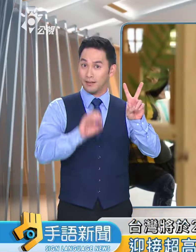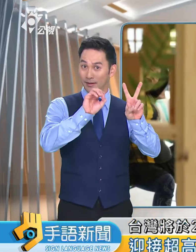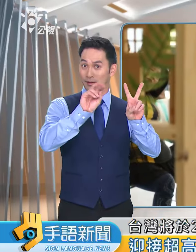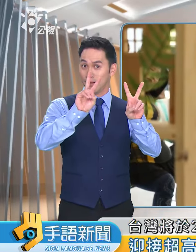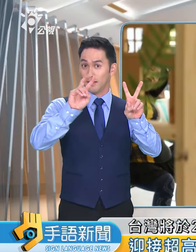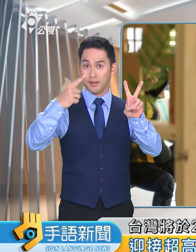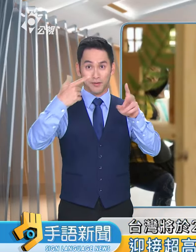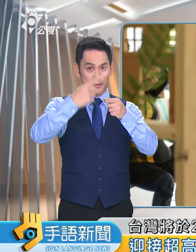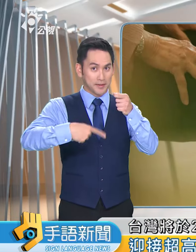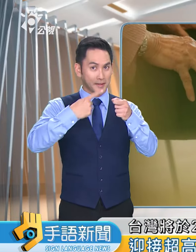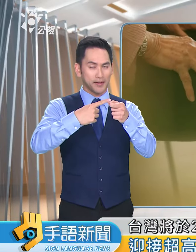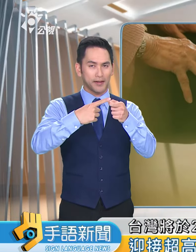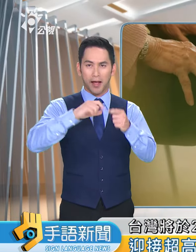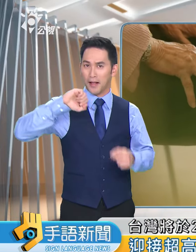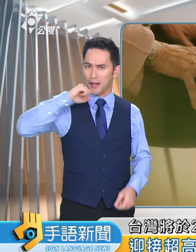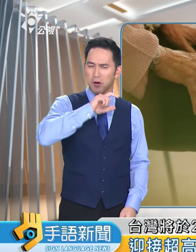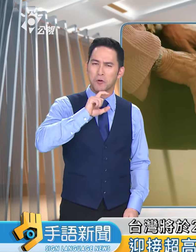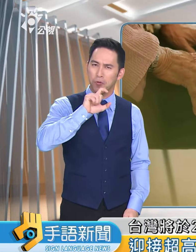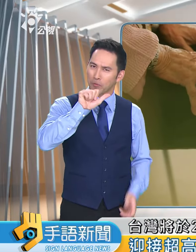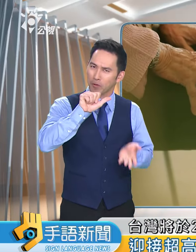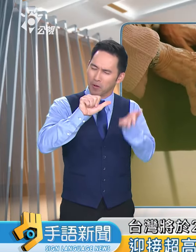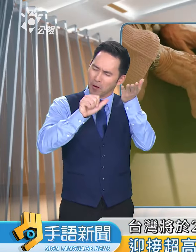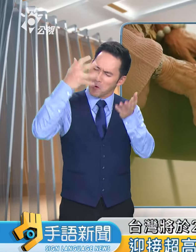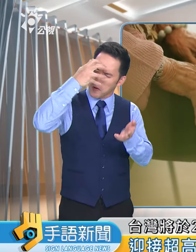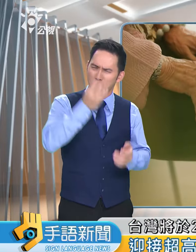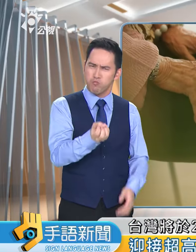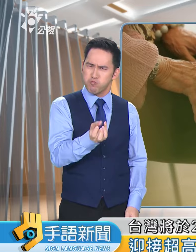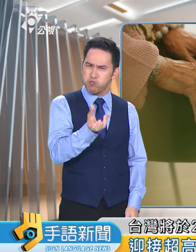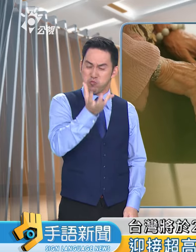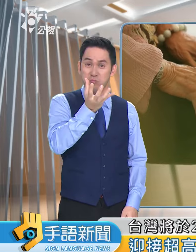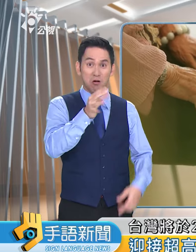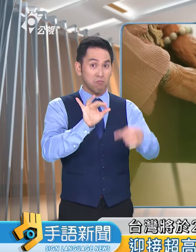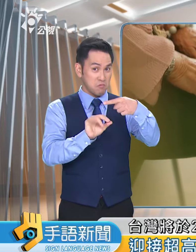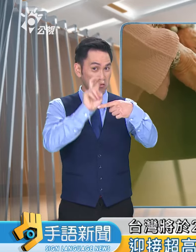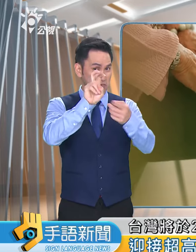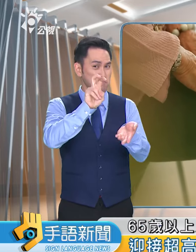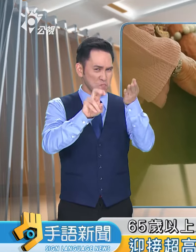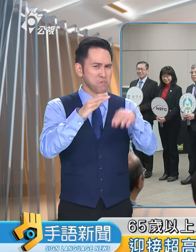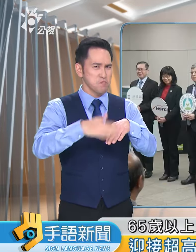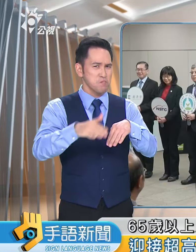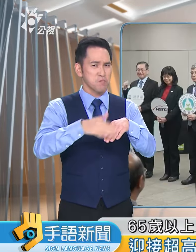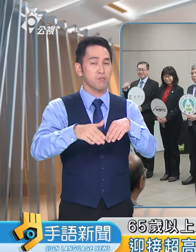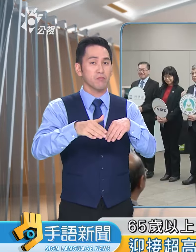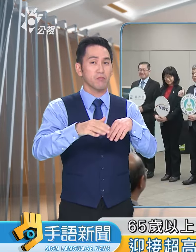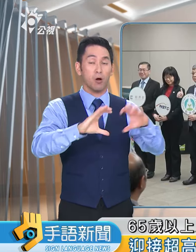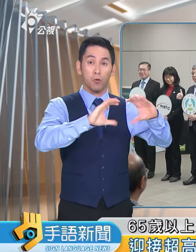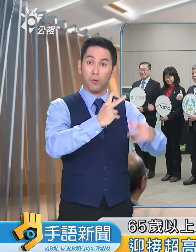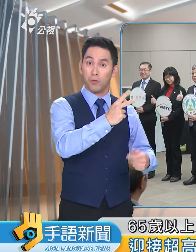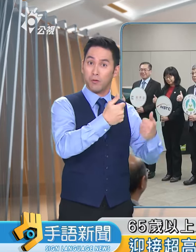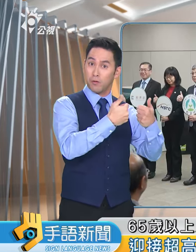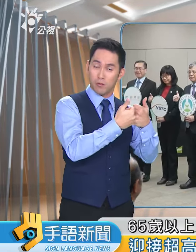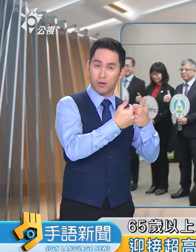台湾将于2026年进入超高龄社会，65岁以上人口超过